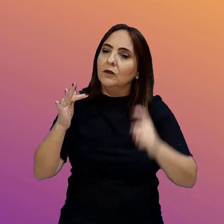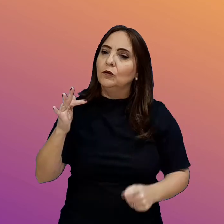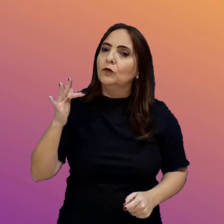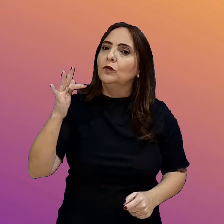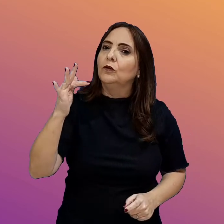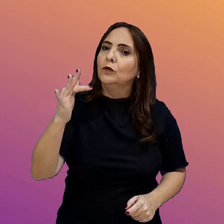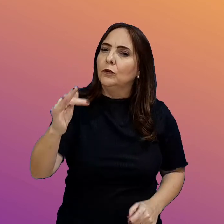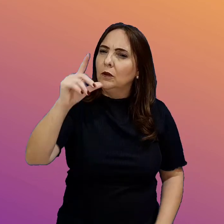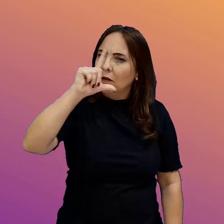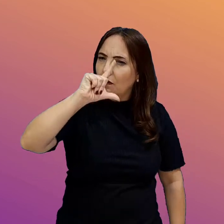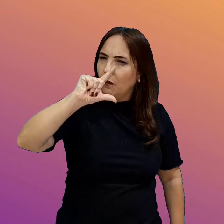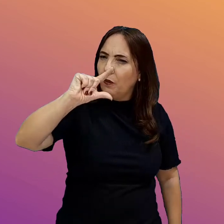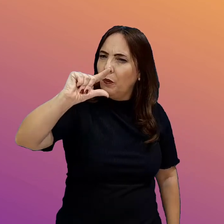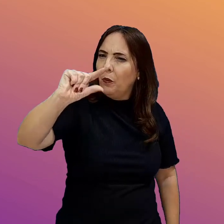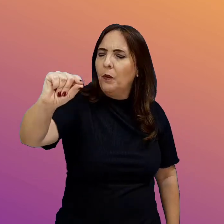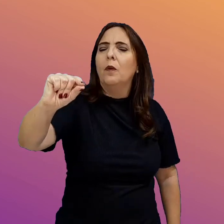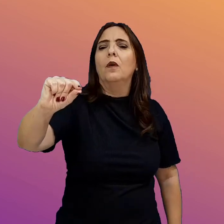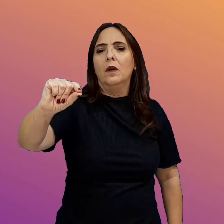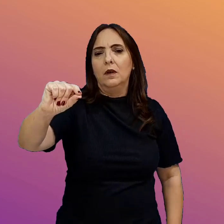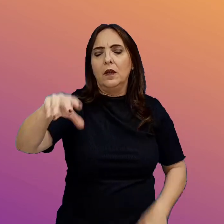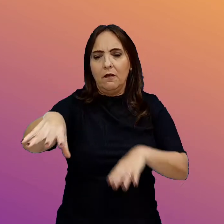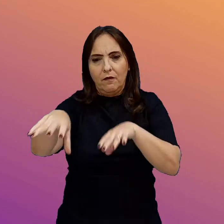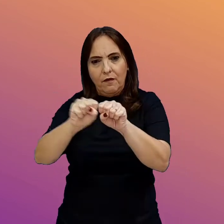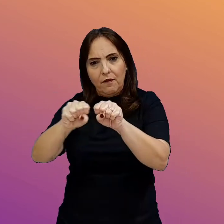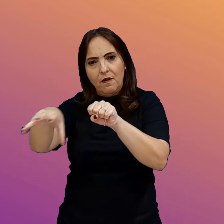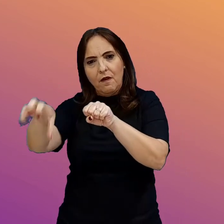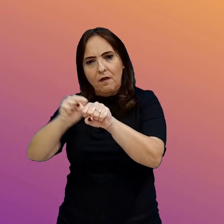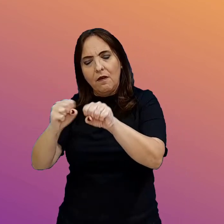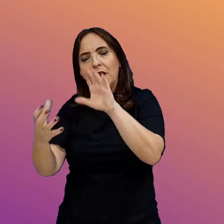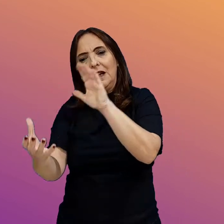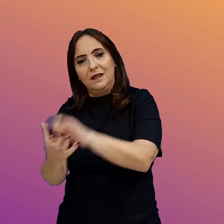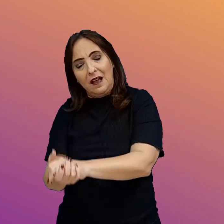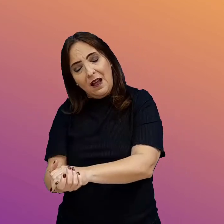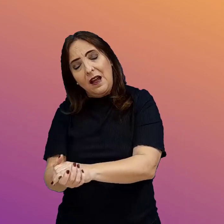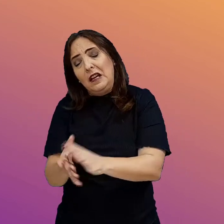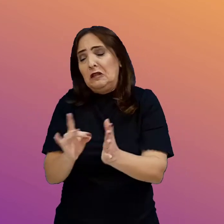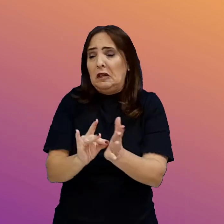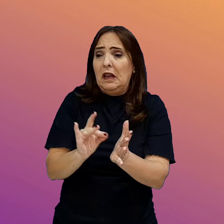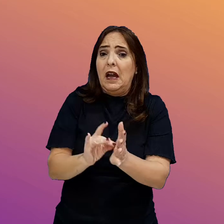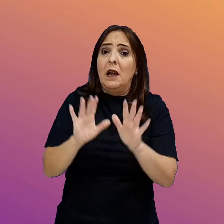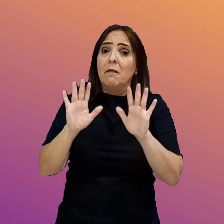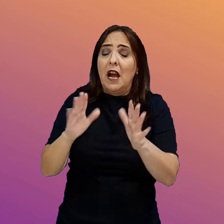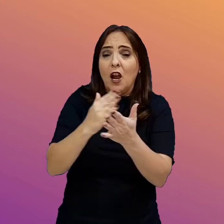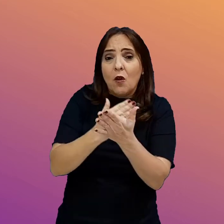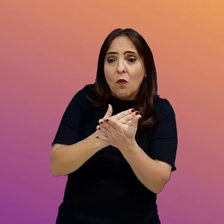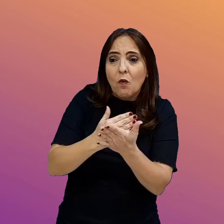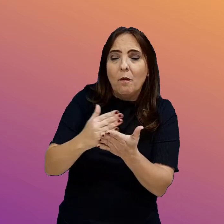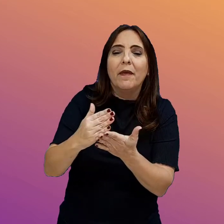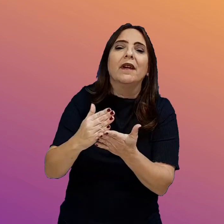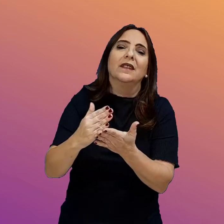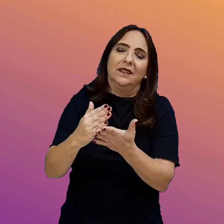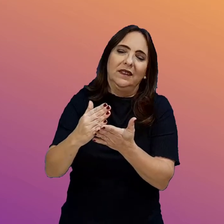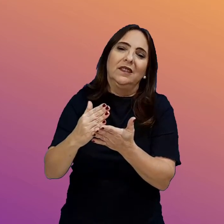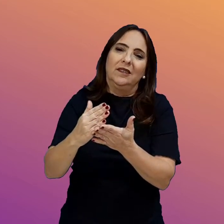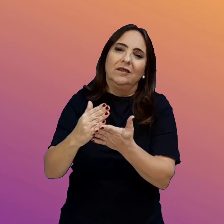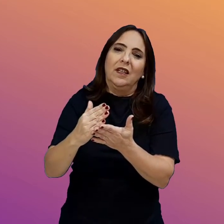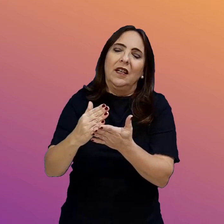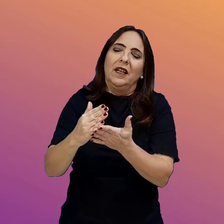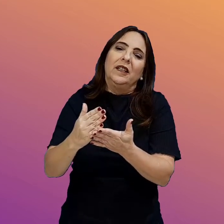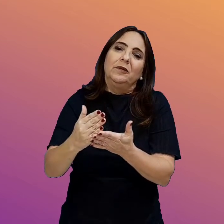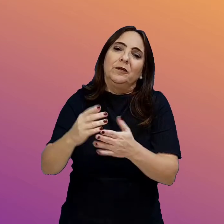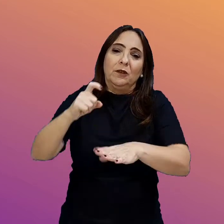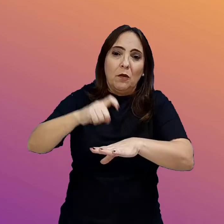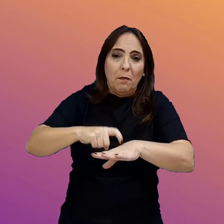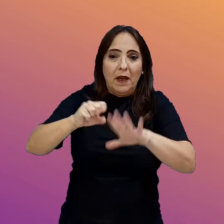futuro, lá longe, quando eles forem se formar, casar, enfim, mas começar daqui, do miudinho. Né? Nesses tempos